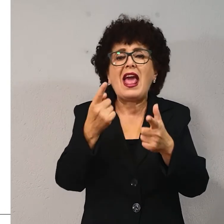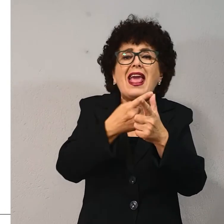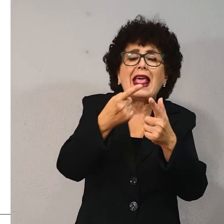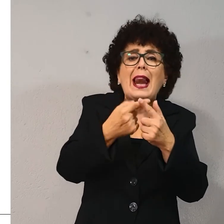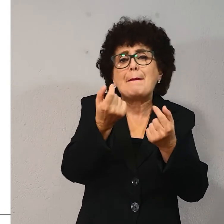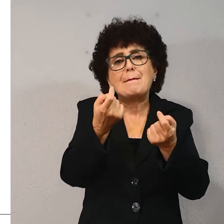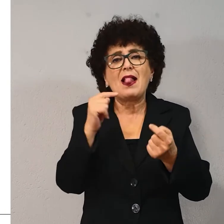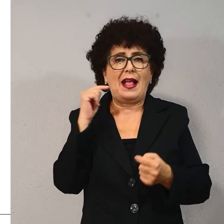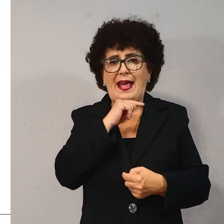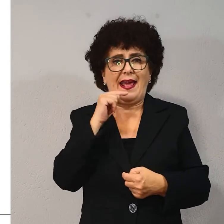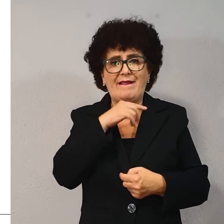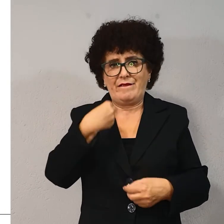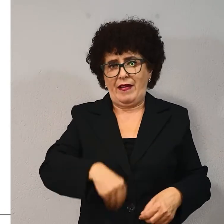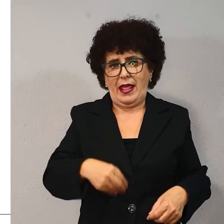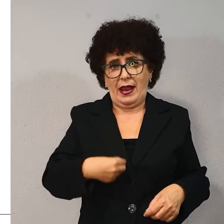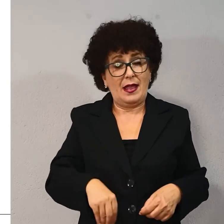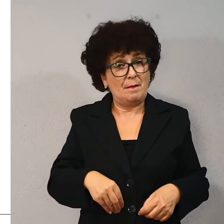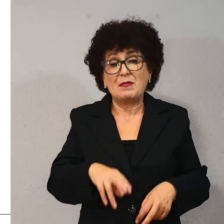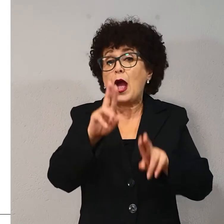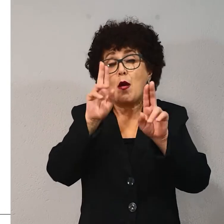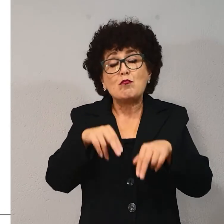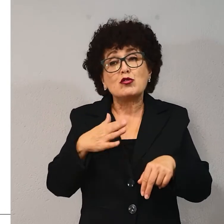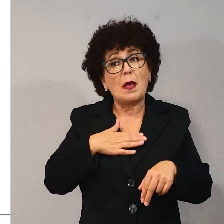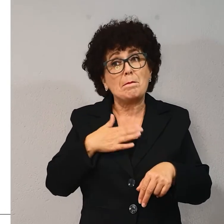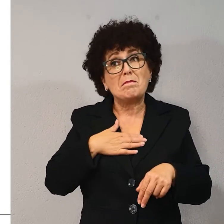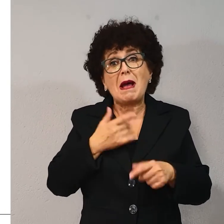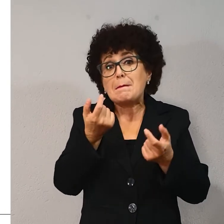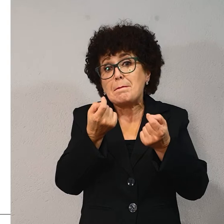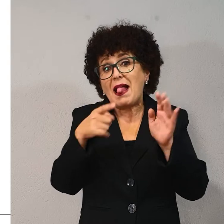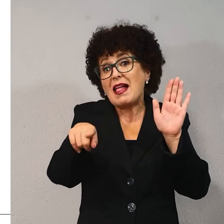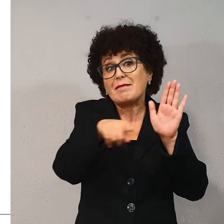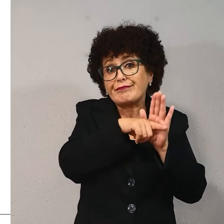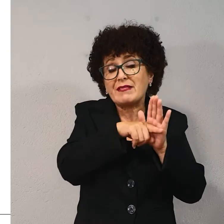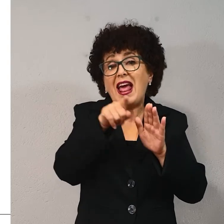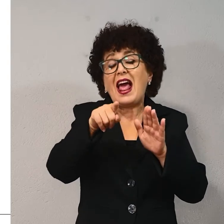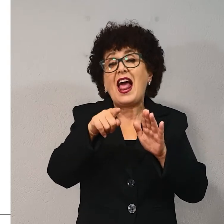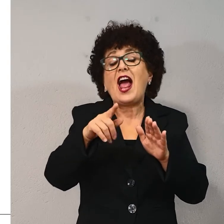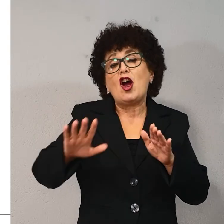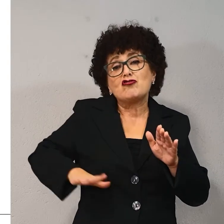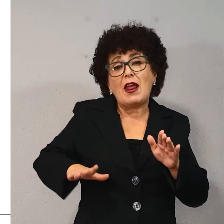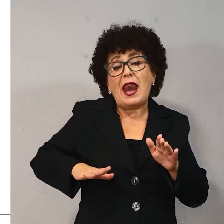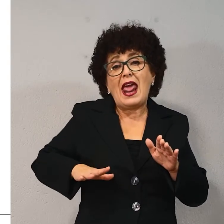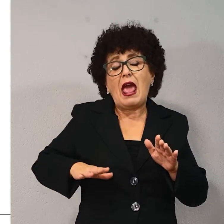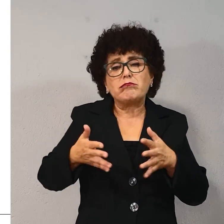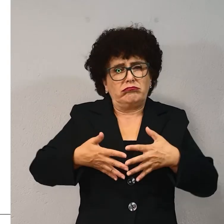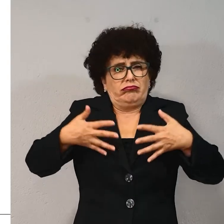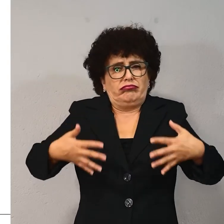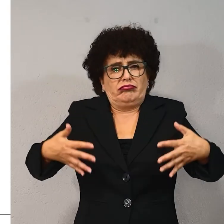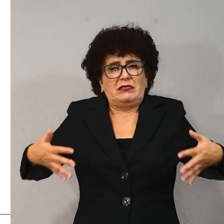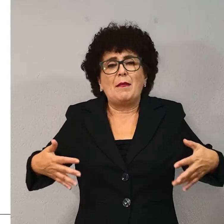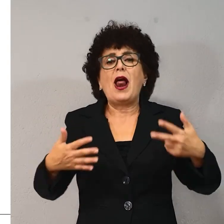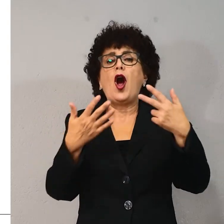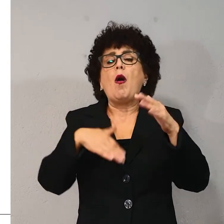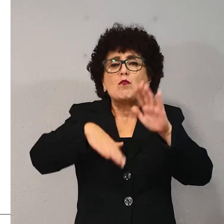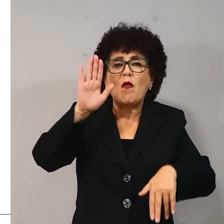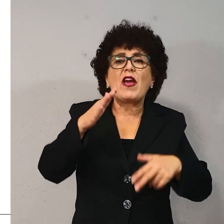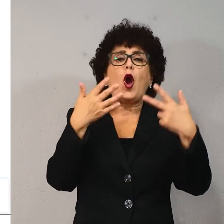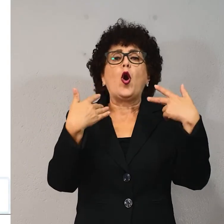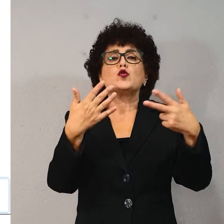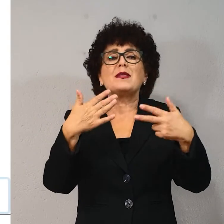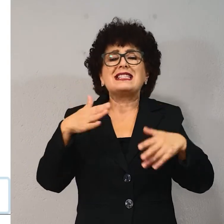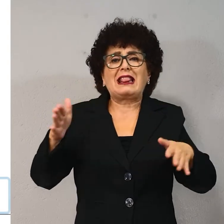генитално крварење. Може да има помала ефикасност кај жени со телесна тежина повисока од 80